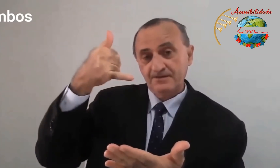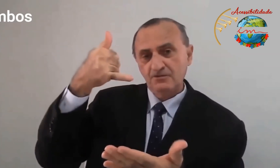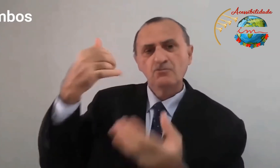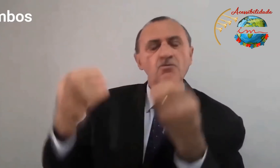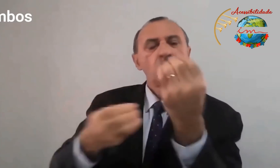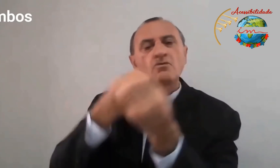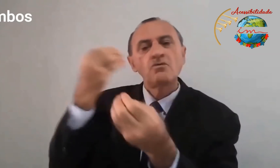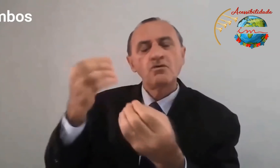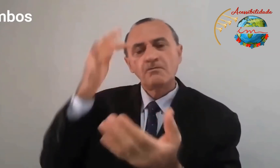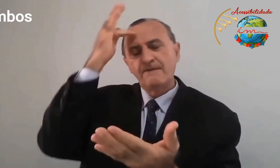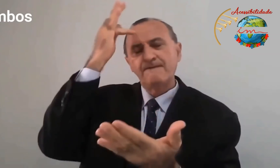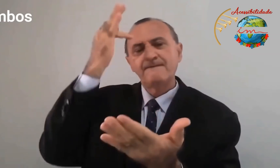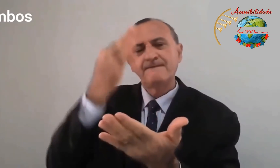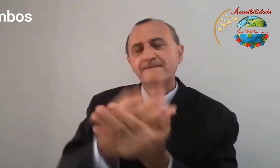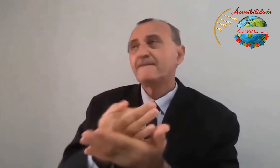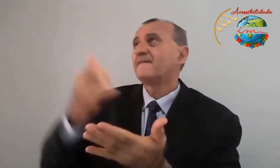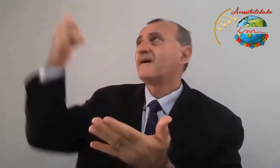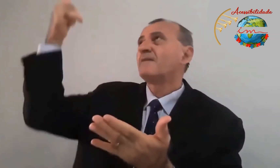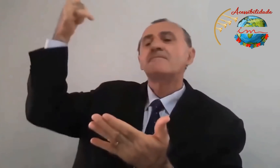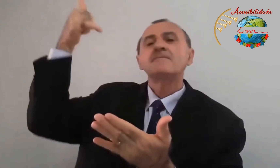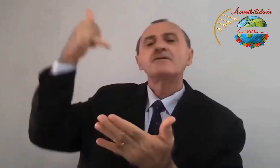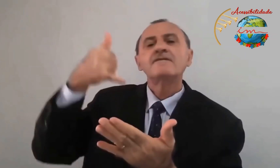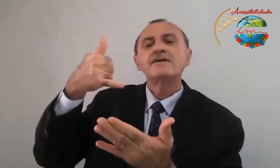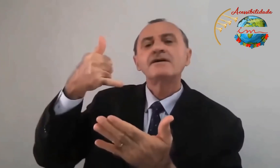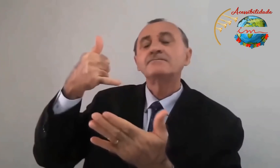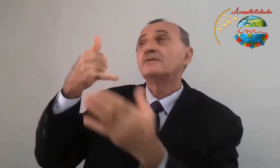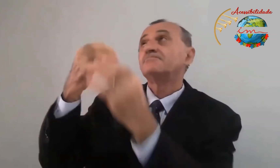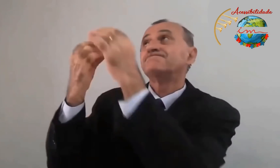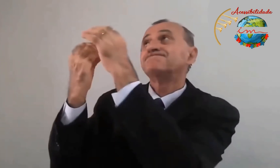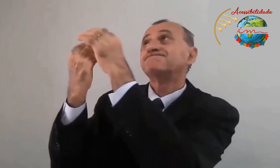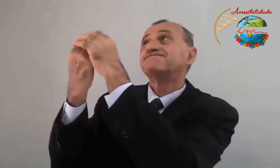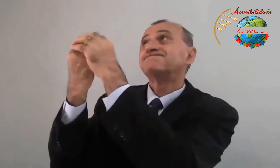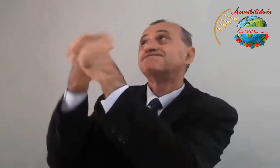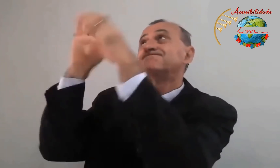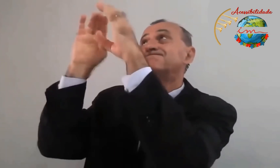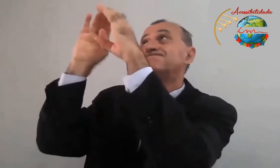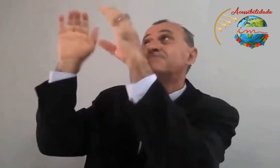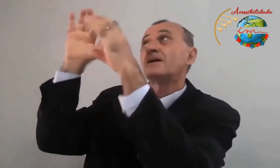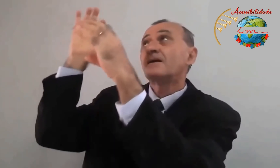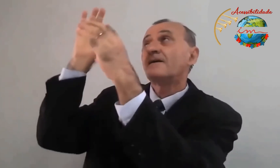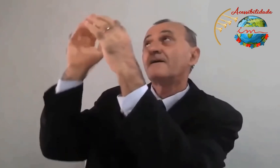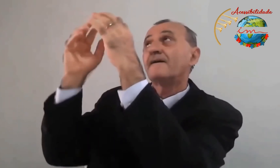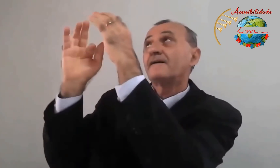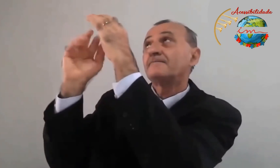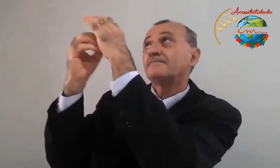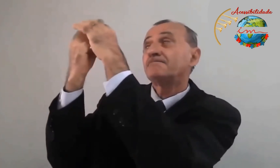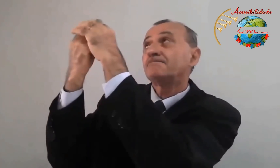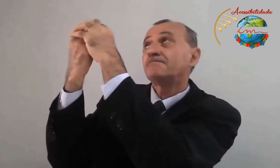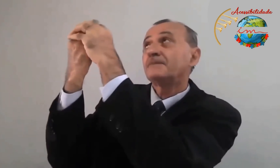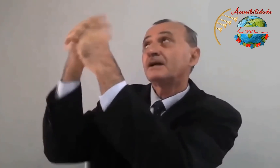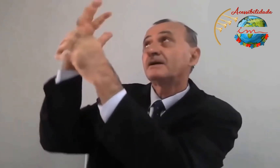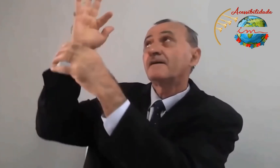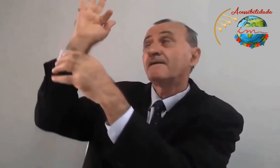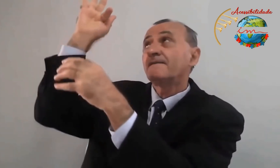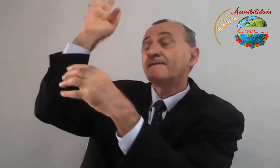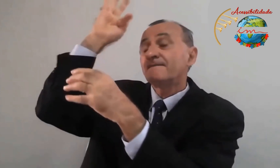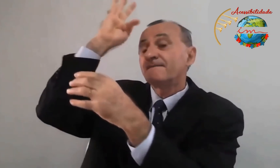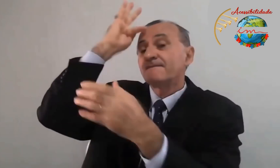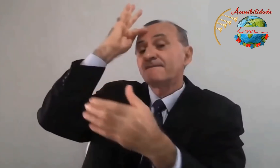E a fé profética, né? A fé que vem da eternidade, que ela é gerada na eternidade e